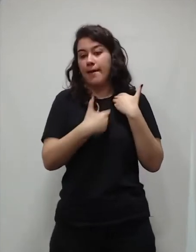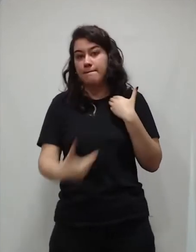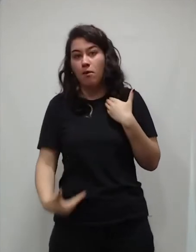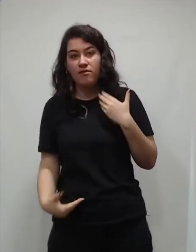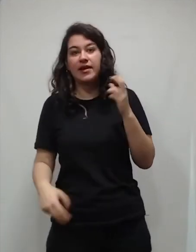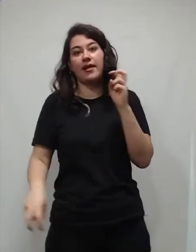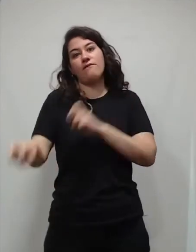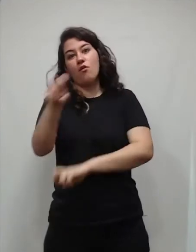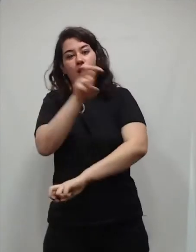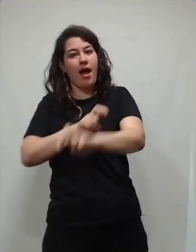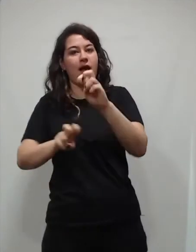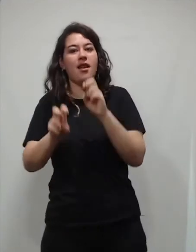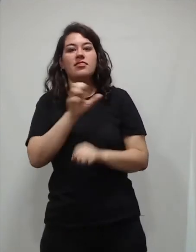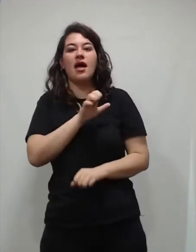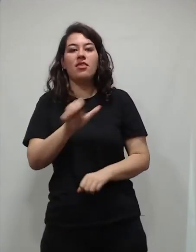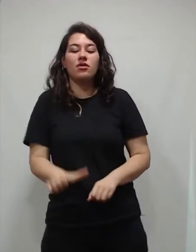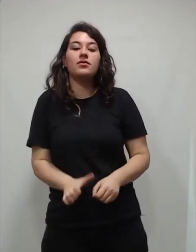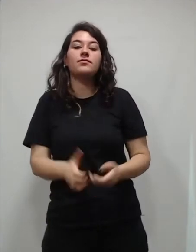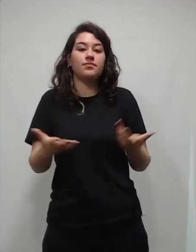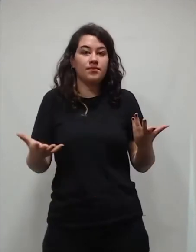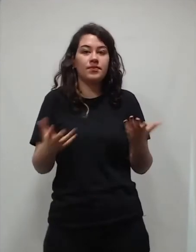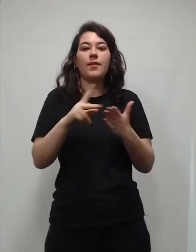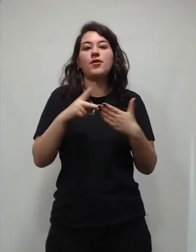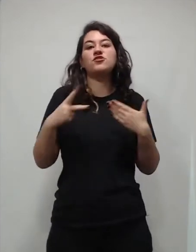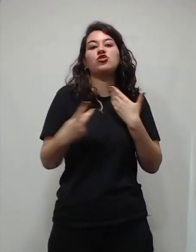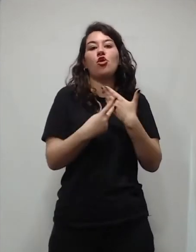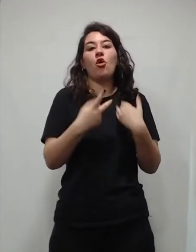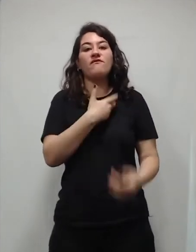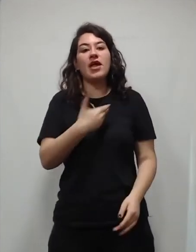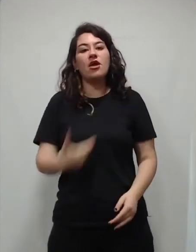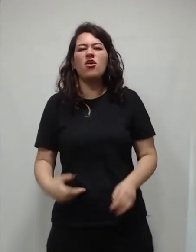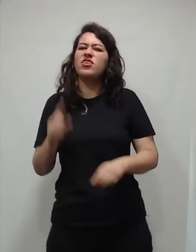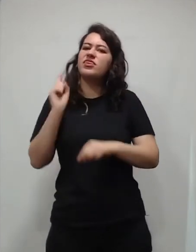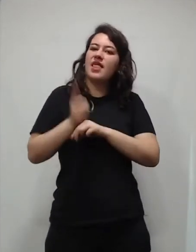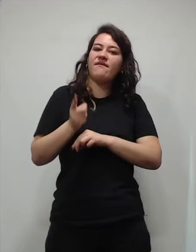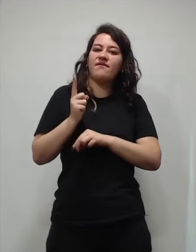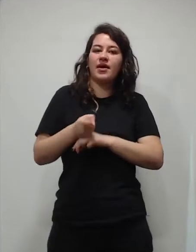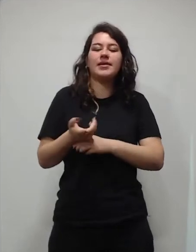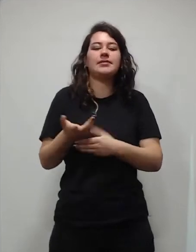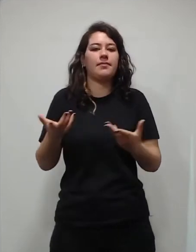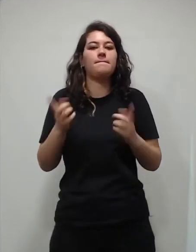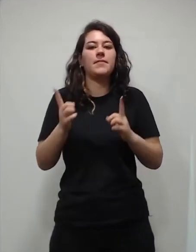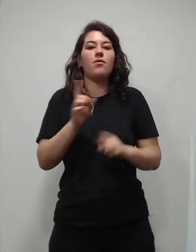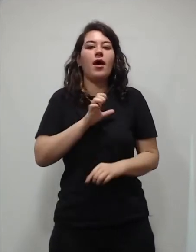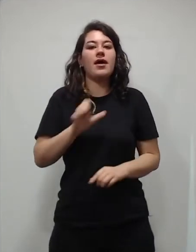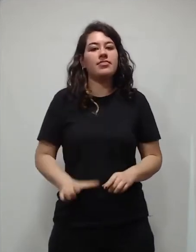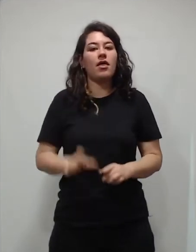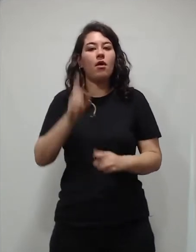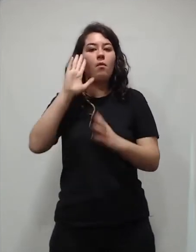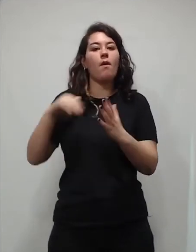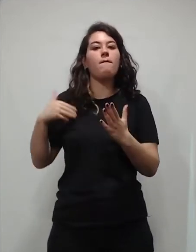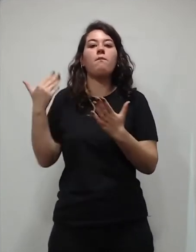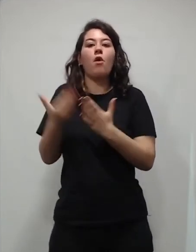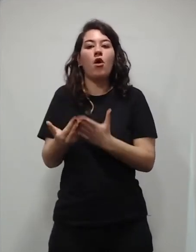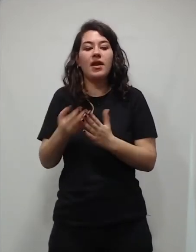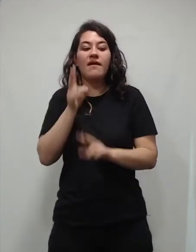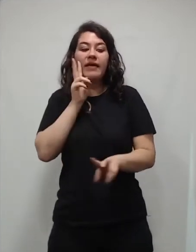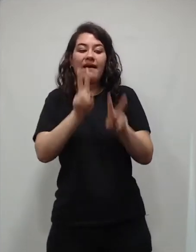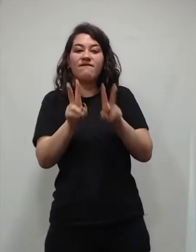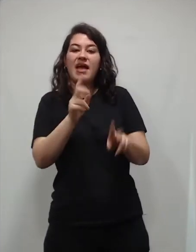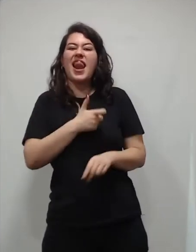esto, ¿no? Las políticas públicas tienen que ver con lo que el Estado propone frente a lo